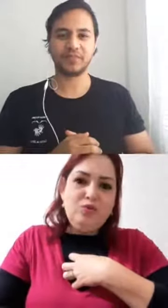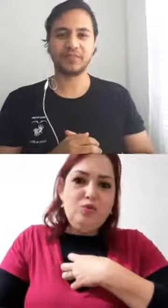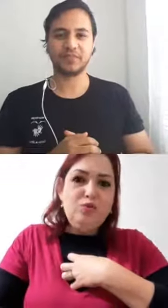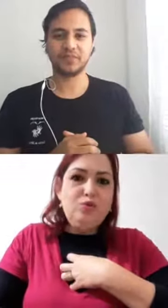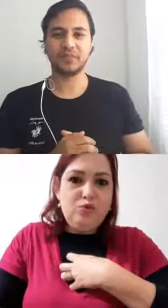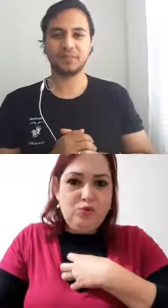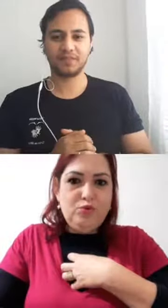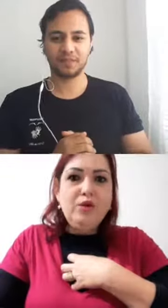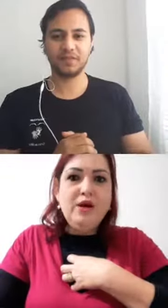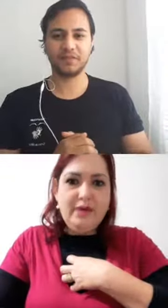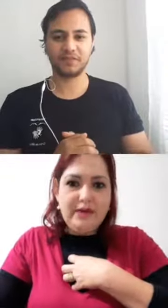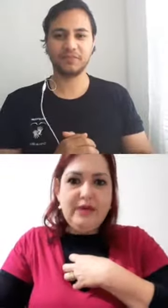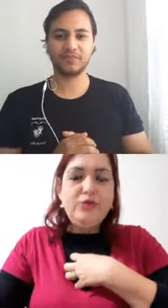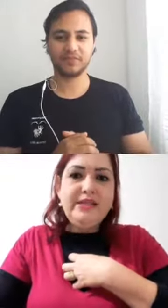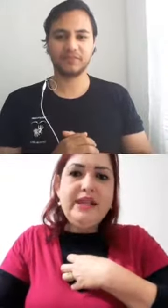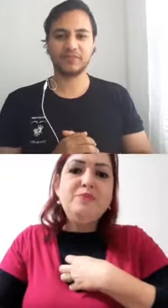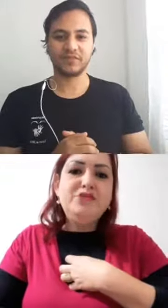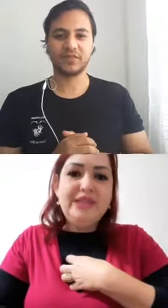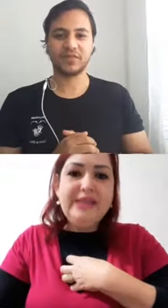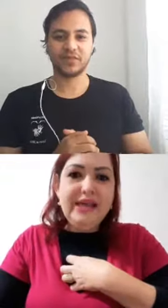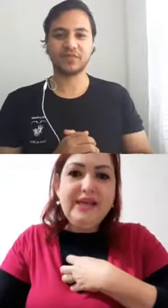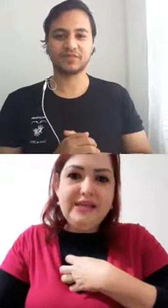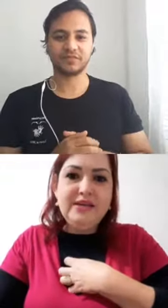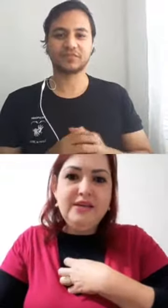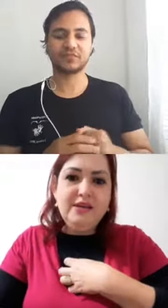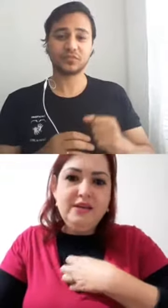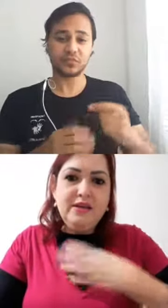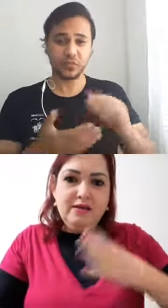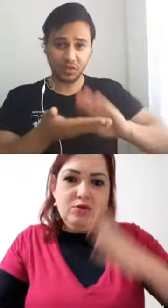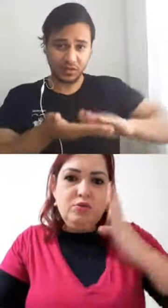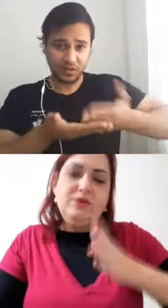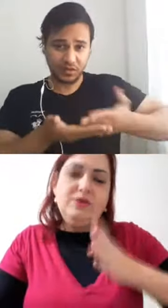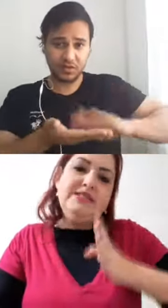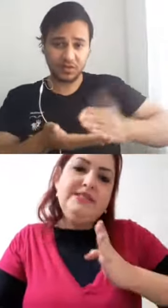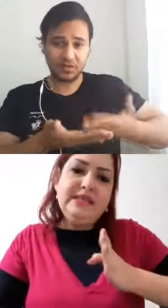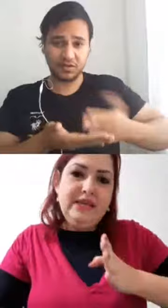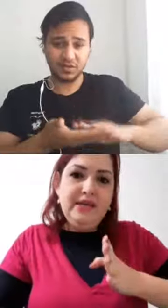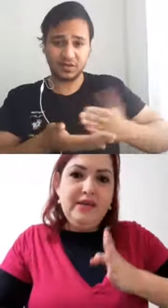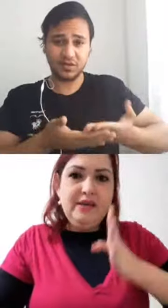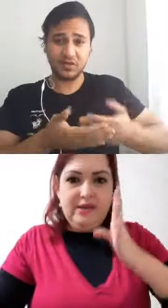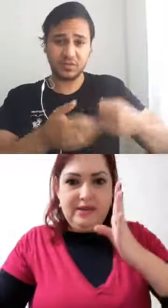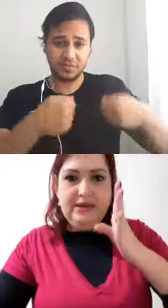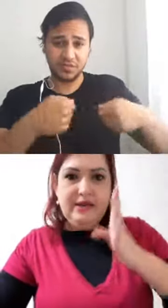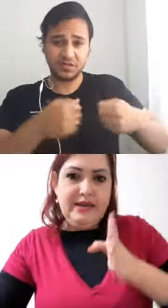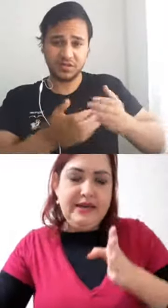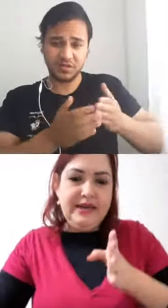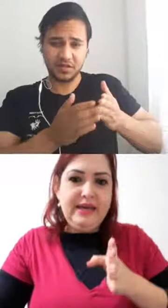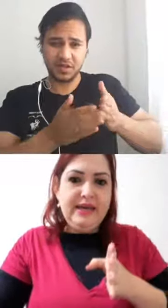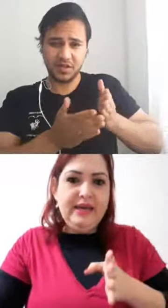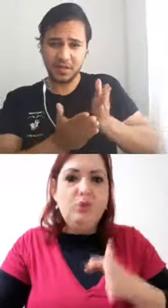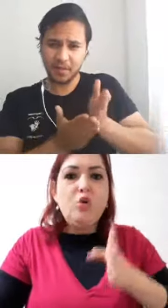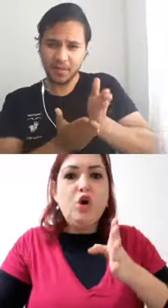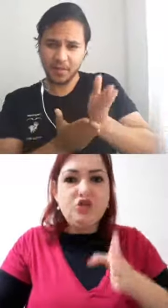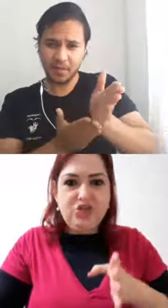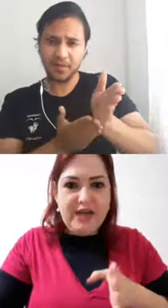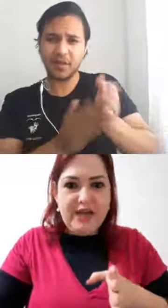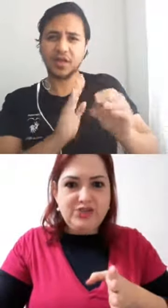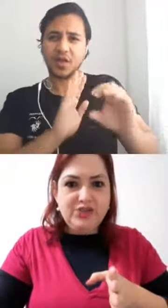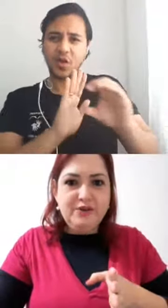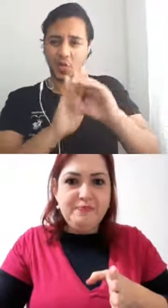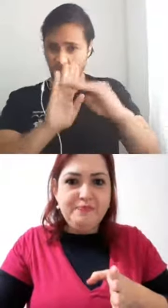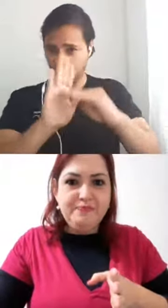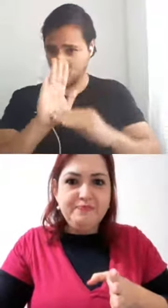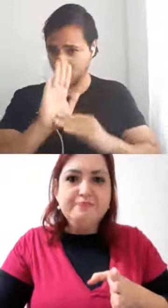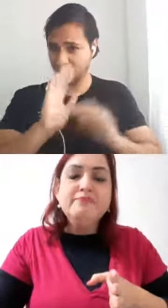questão, né, o intérprete ele tem que seguir o código de